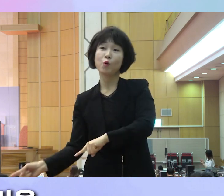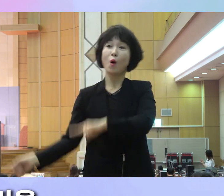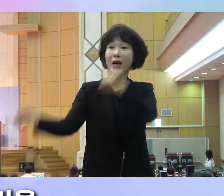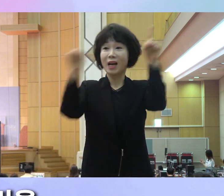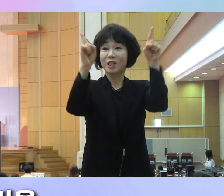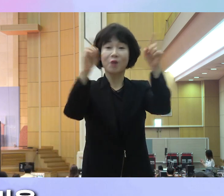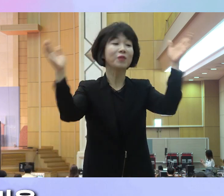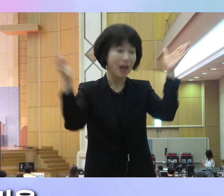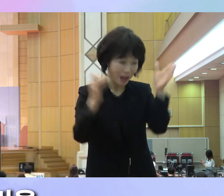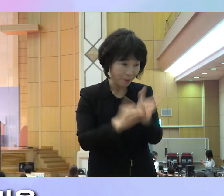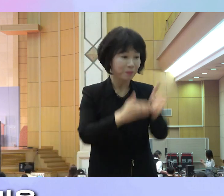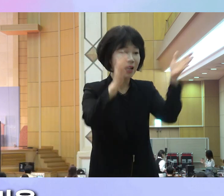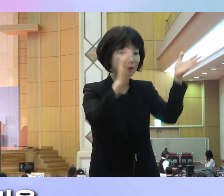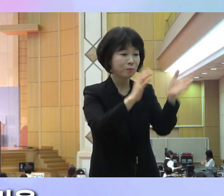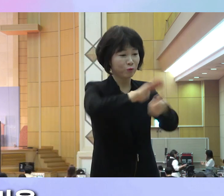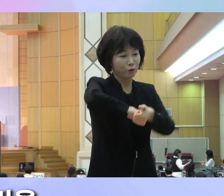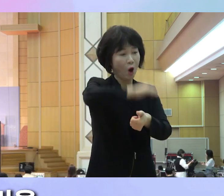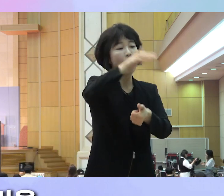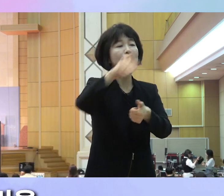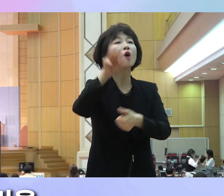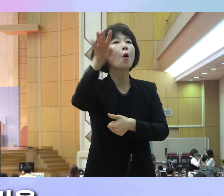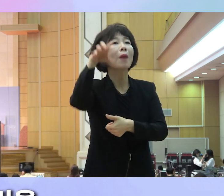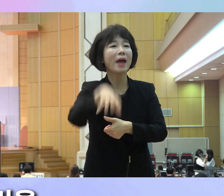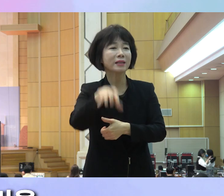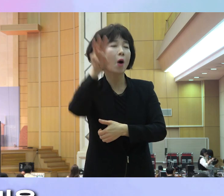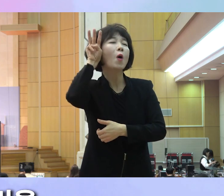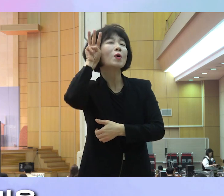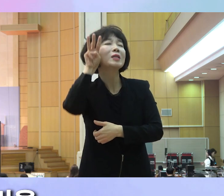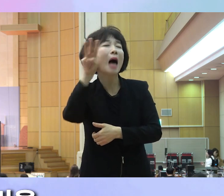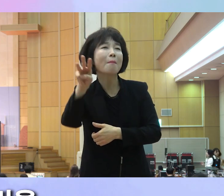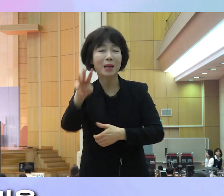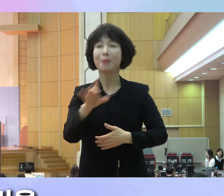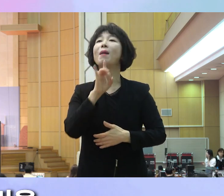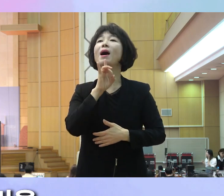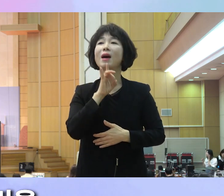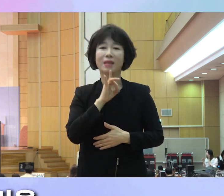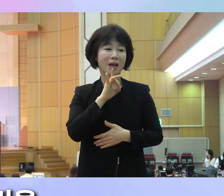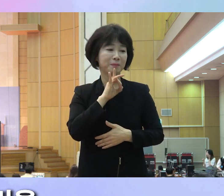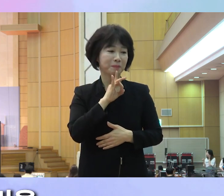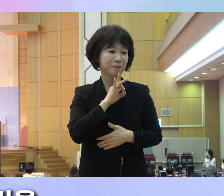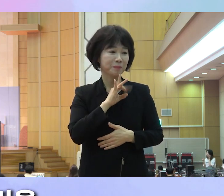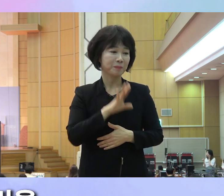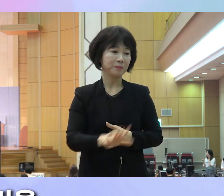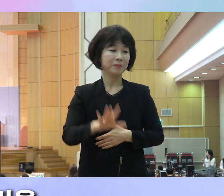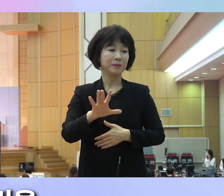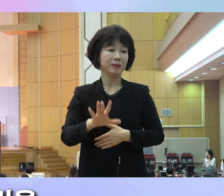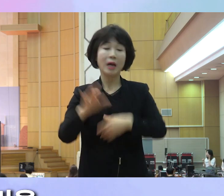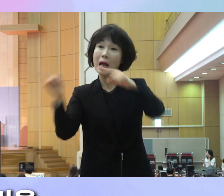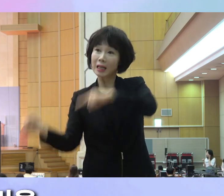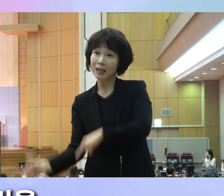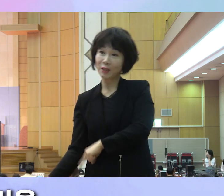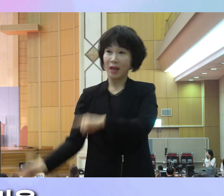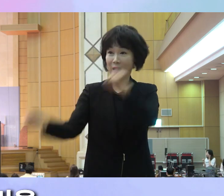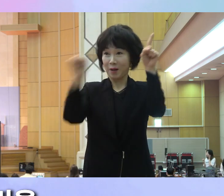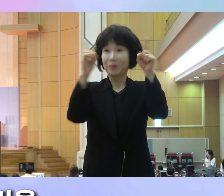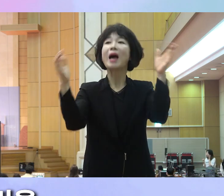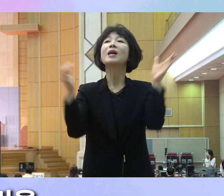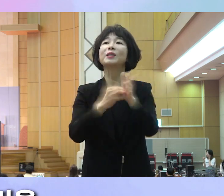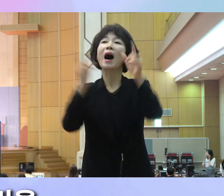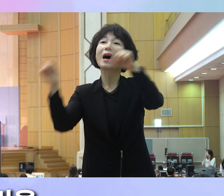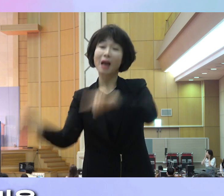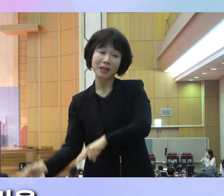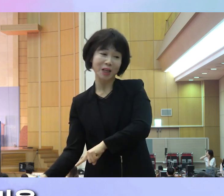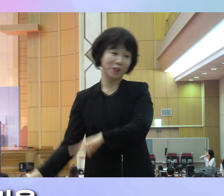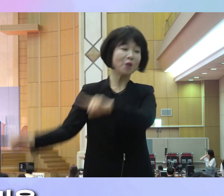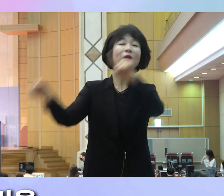부활하셨네, 부활하셨네, 무덤에서 3일 만에